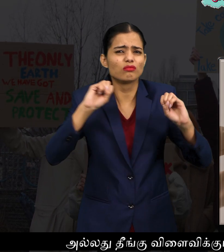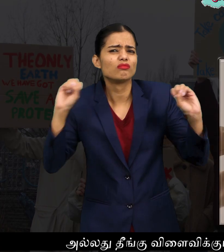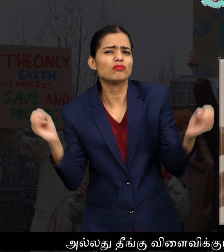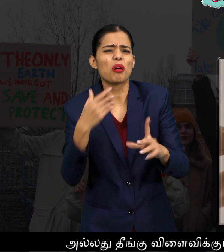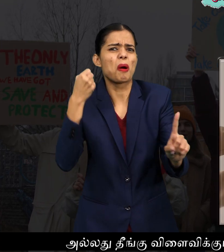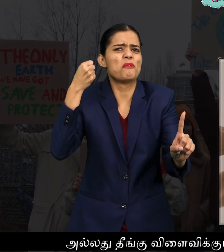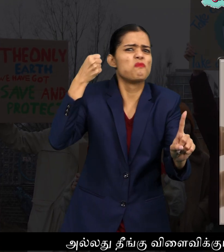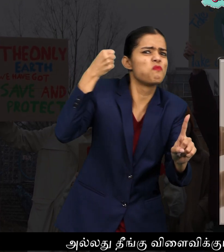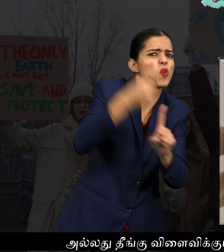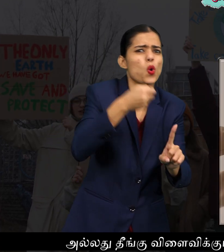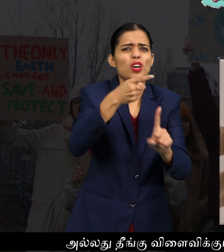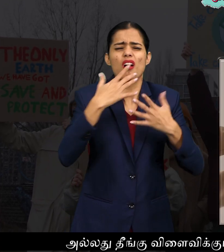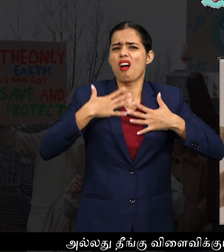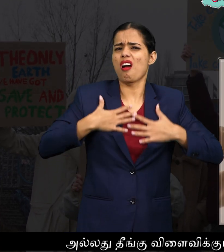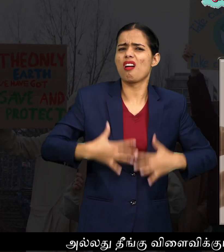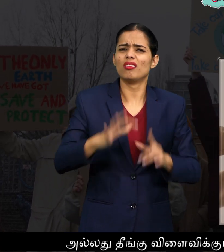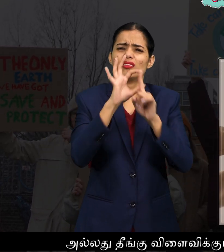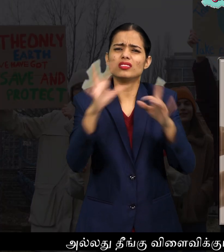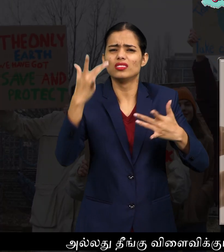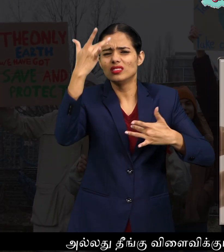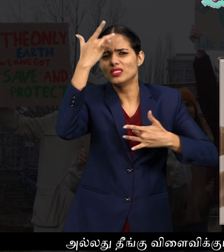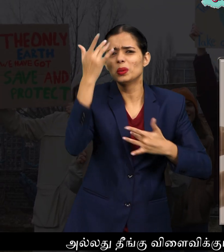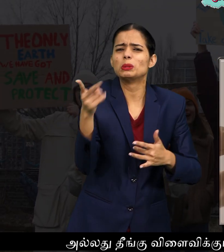சாத்தியக்கூறுகளை வெளிப்படுத்துதல்.